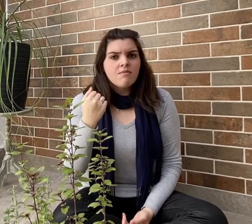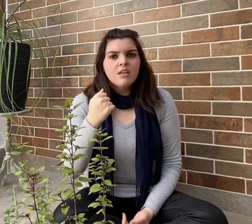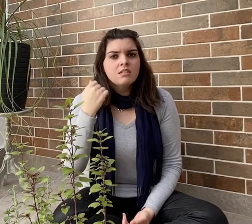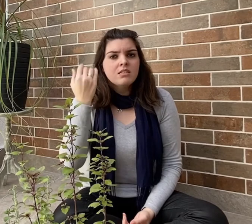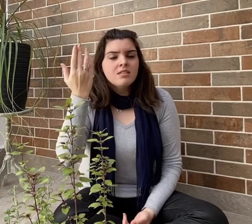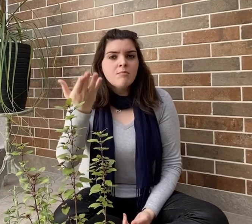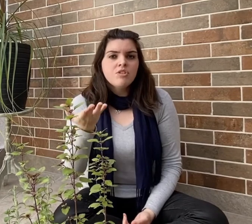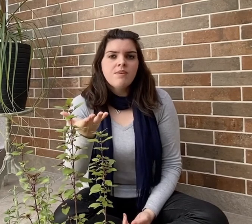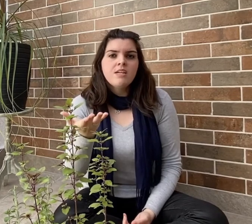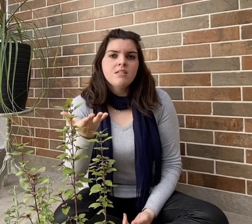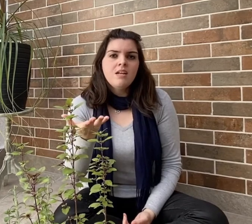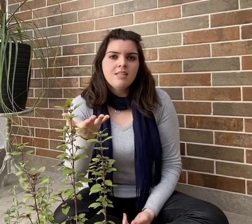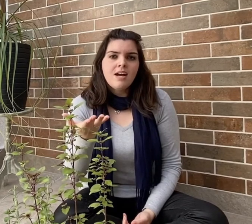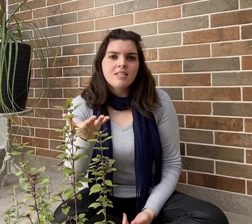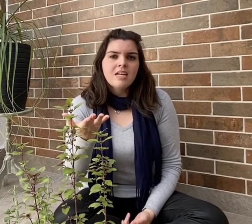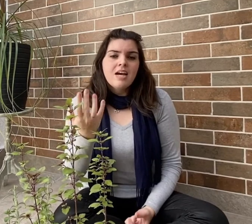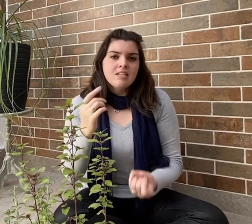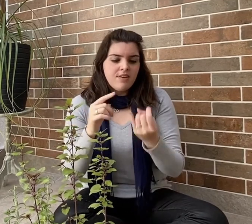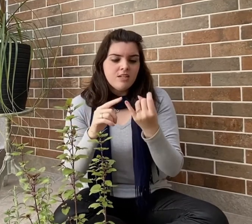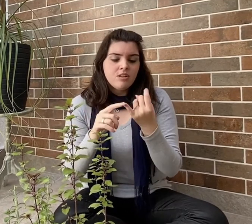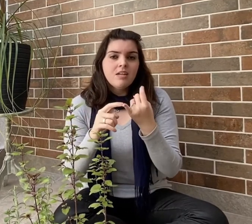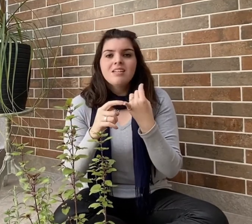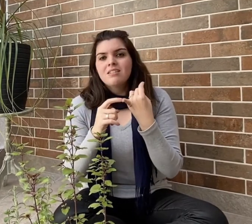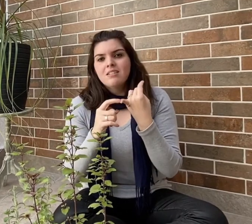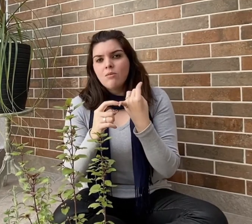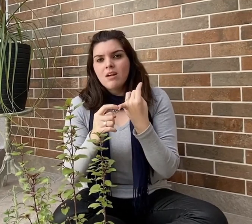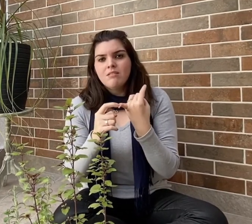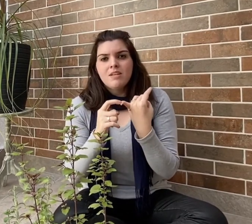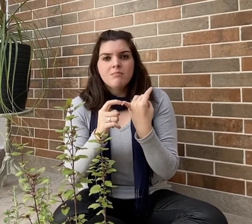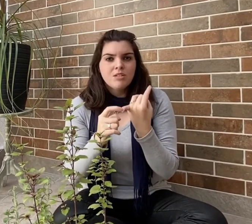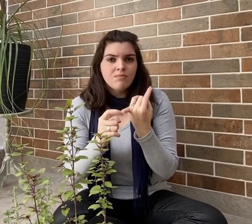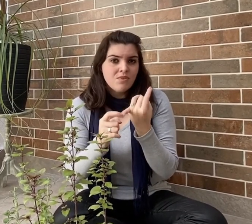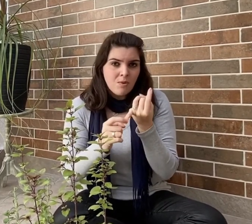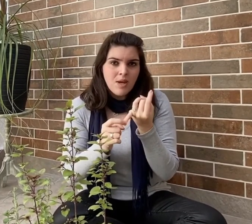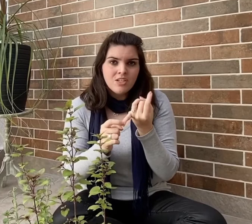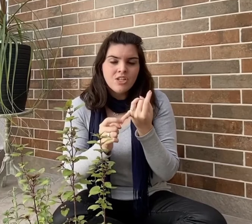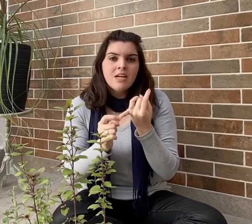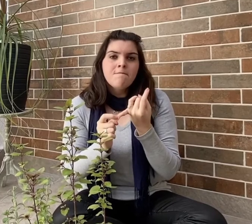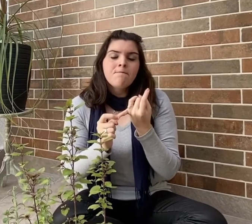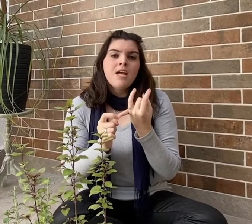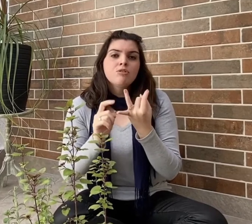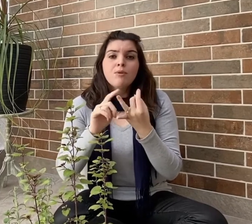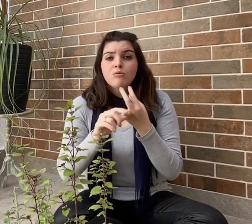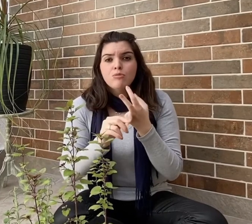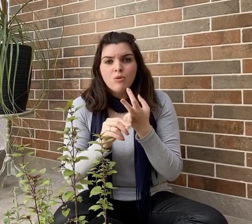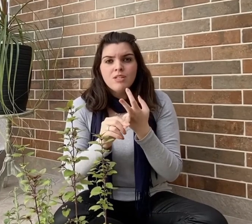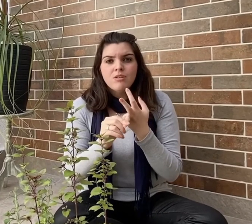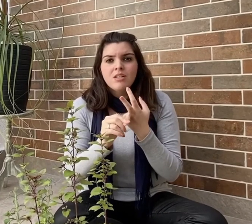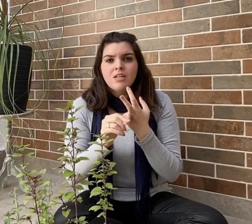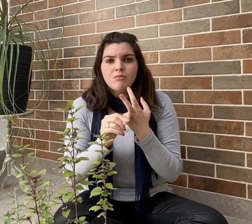ver que temos diferentes realidades. As feiras orgânicas estão cada vez mais frequentes, né? Os produtores orgânicos